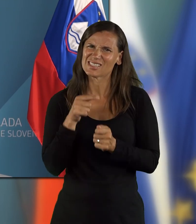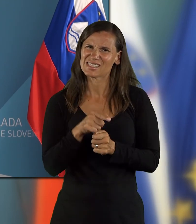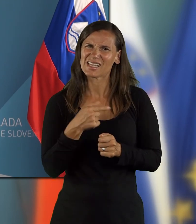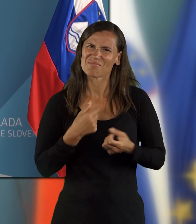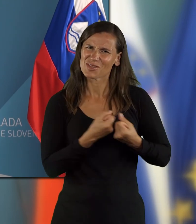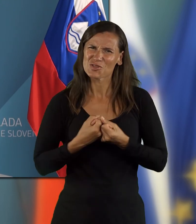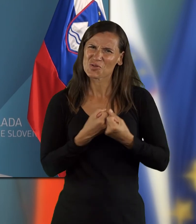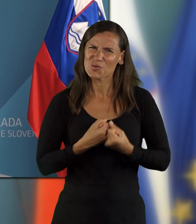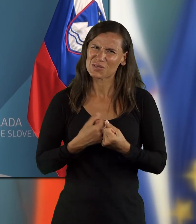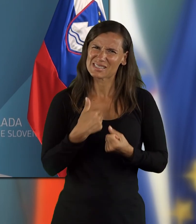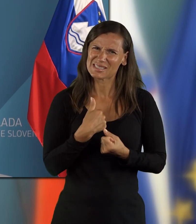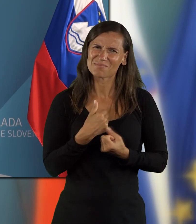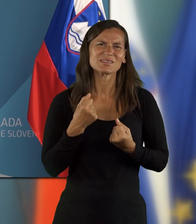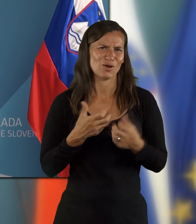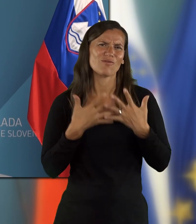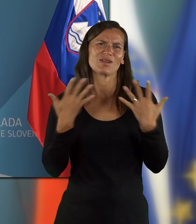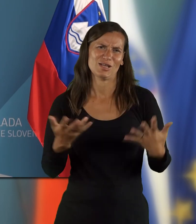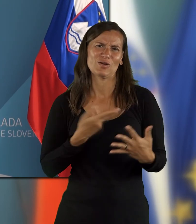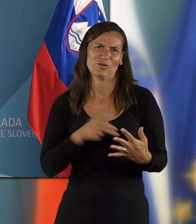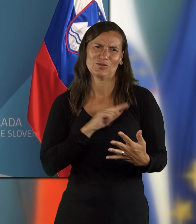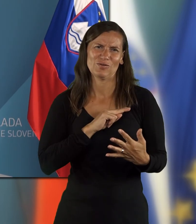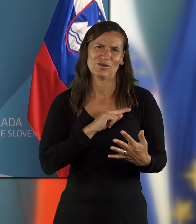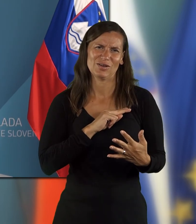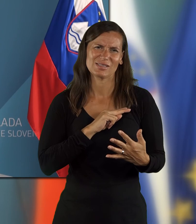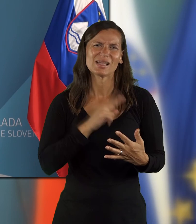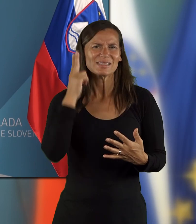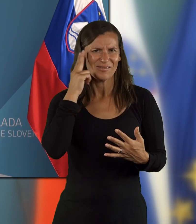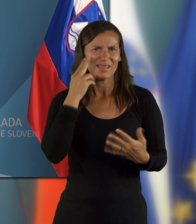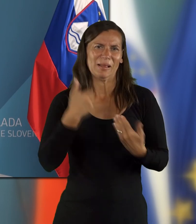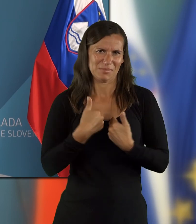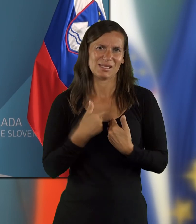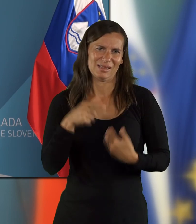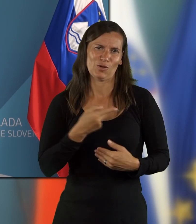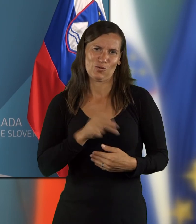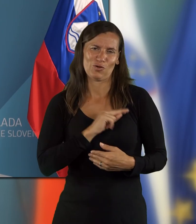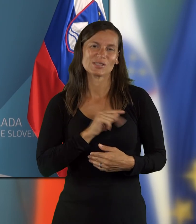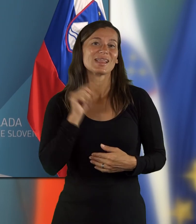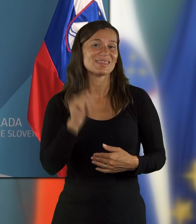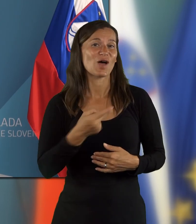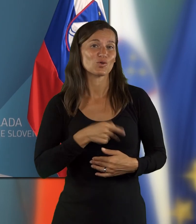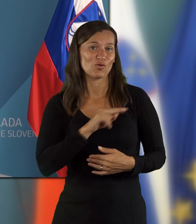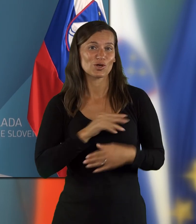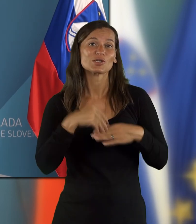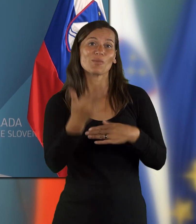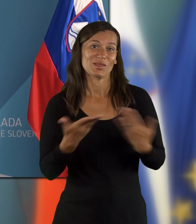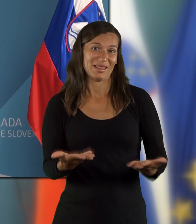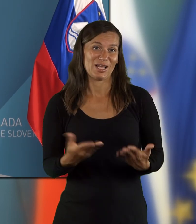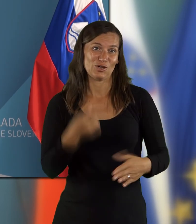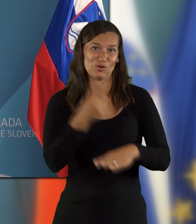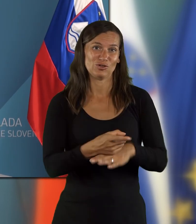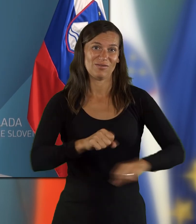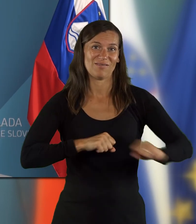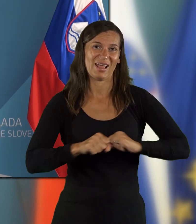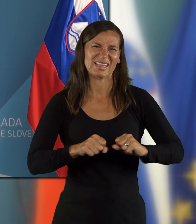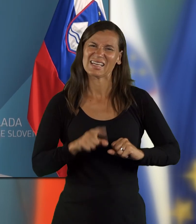Ves čas v zvezi s tem nosim zelo veliko odgovornost. Zavedam se je. In ta